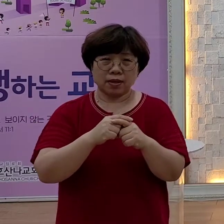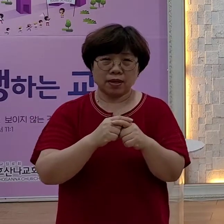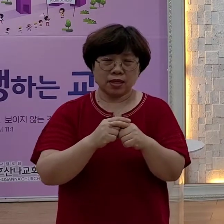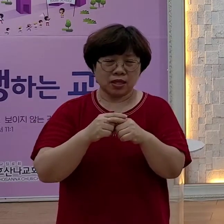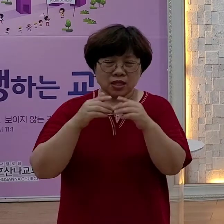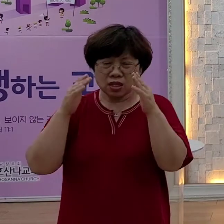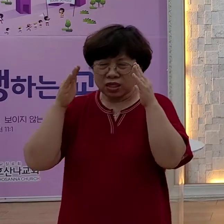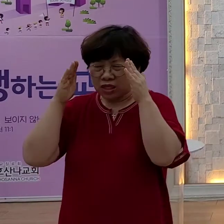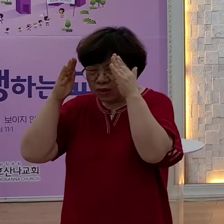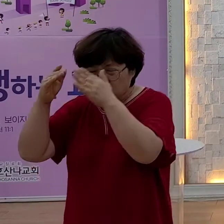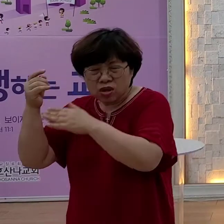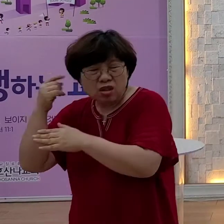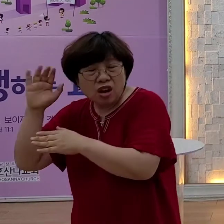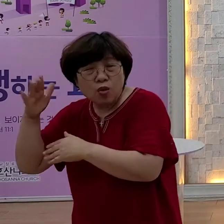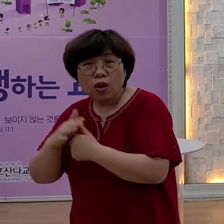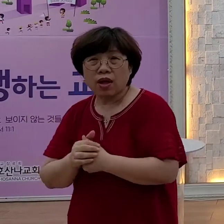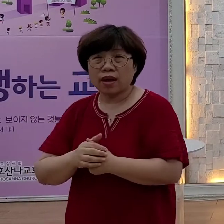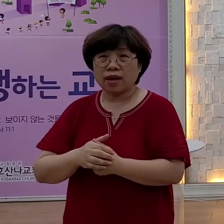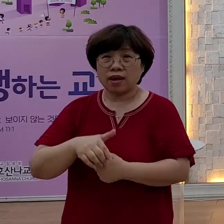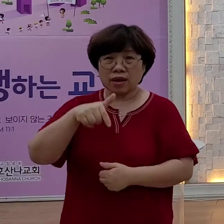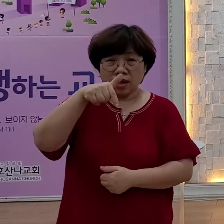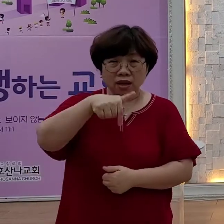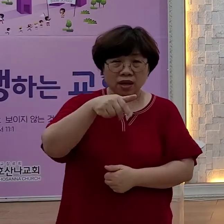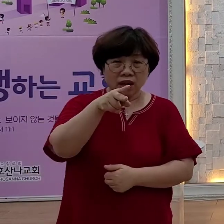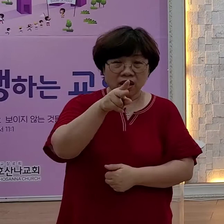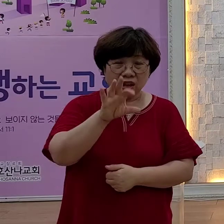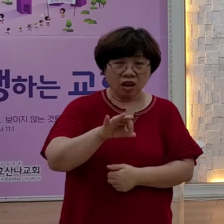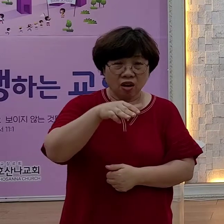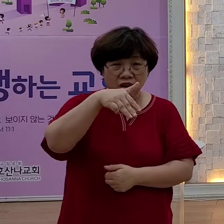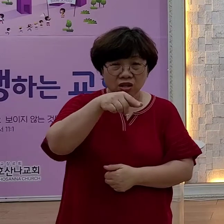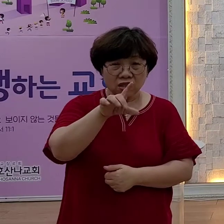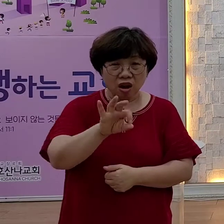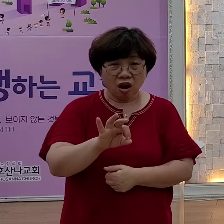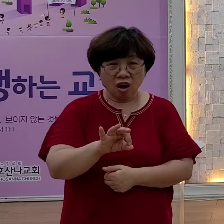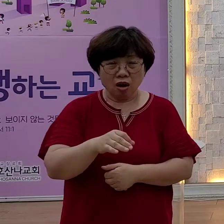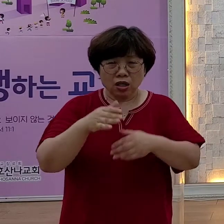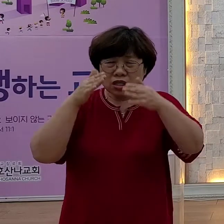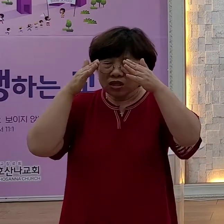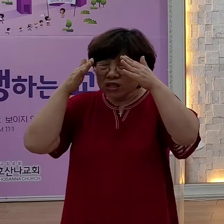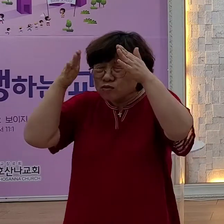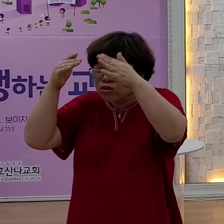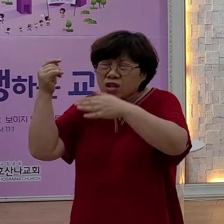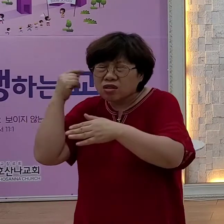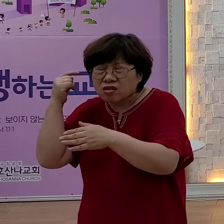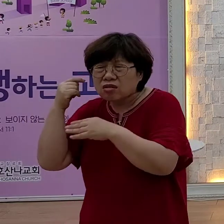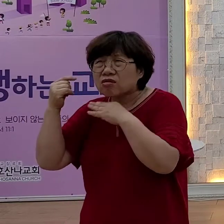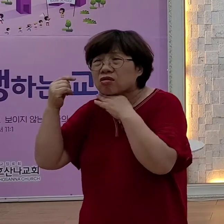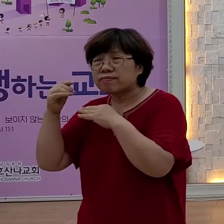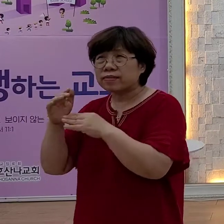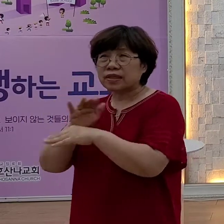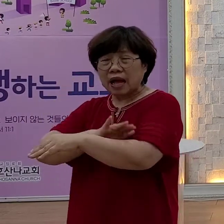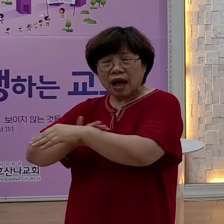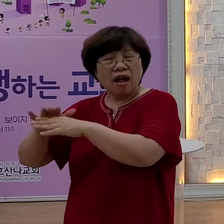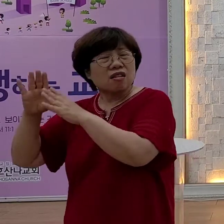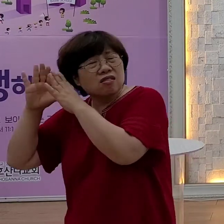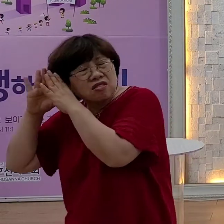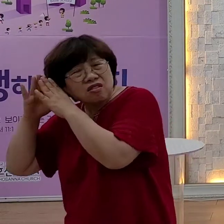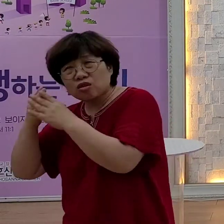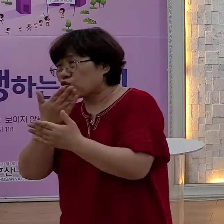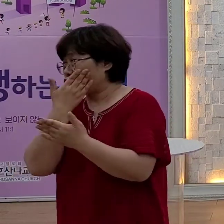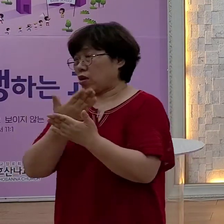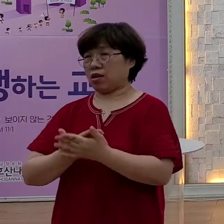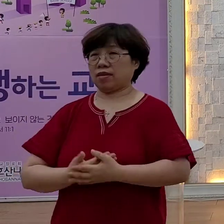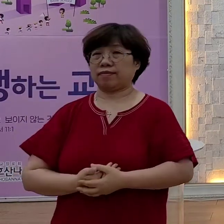것을 말해주고 있습니다. 여러분 이게 하나님께 예배하는 자의 모습입니다. 하나님의 말씀을 경청하라라고 말합니다.